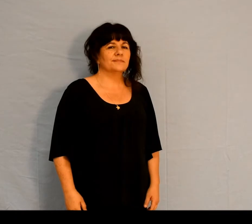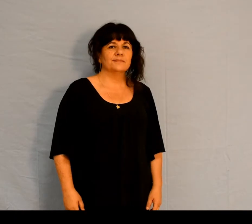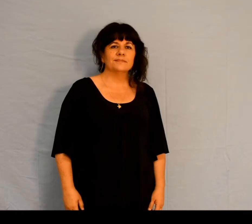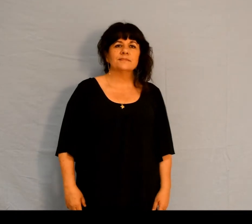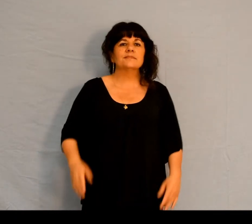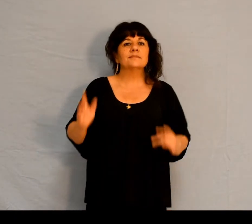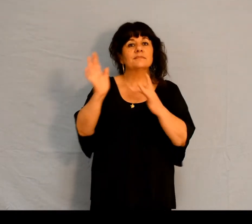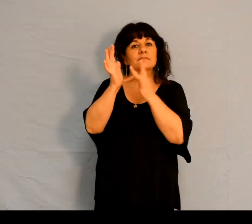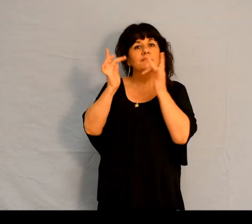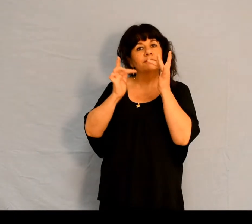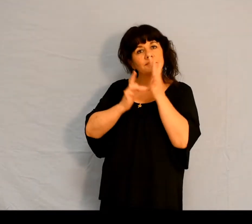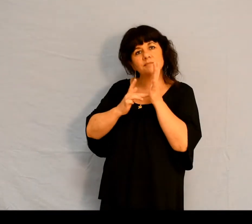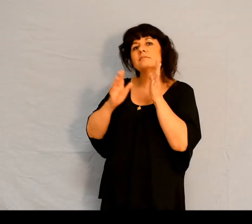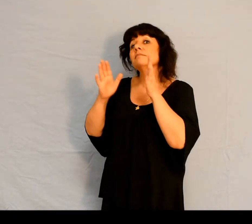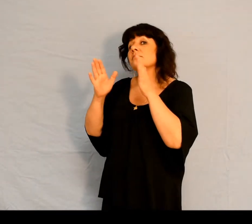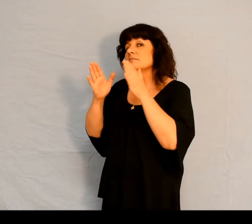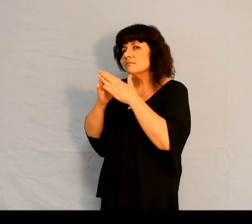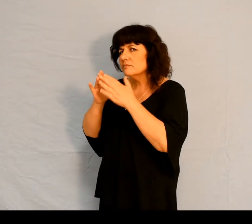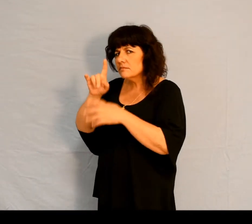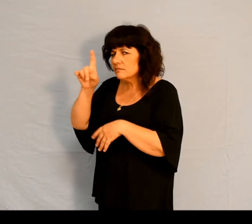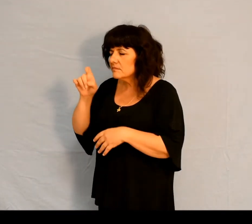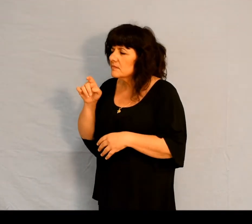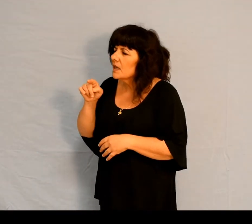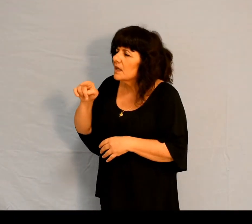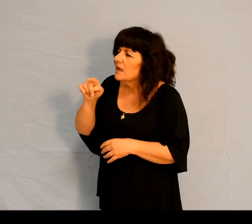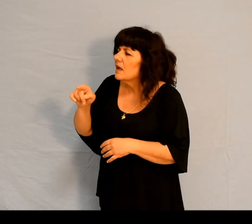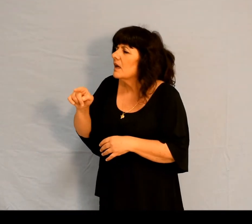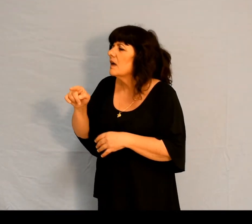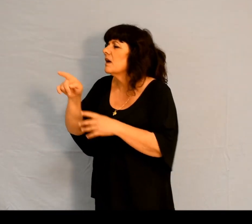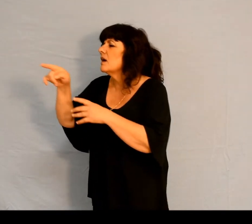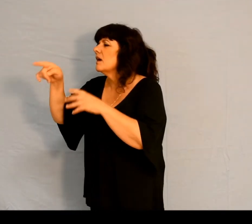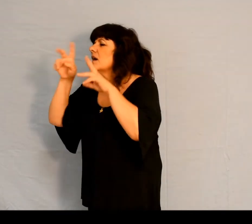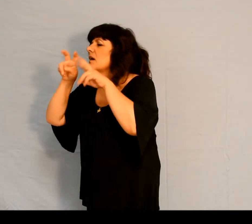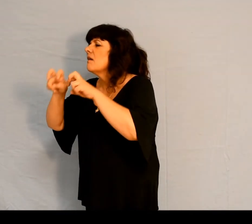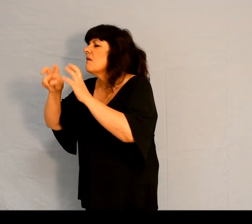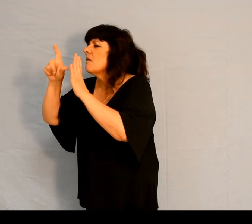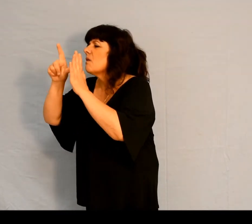Jésus lui demanda : « Dans la loi, qu'y a-t-il d'écrit ?